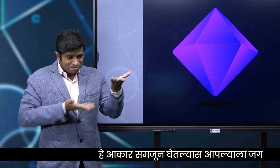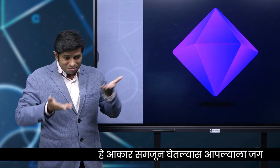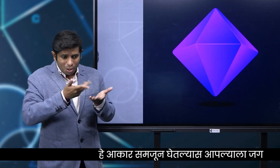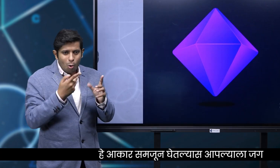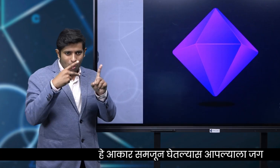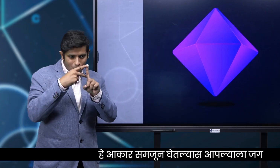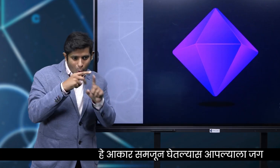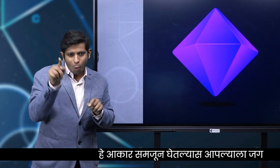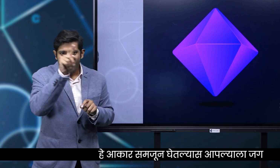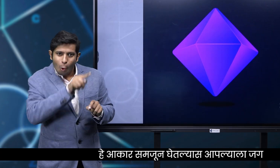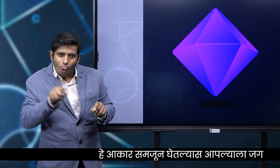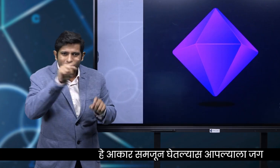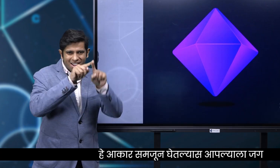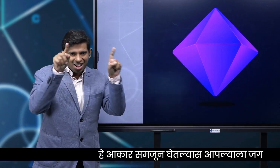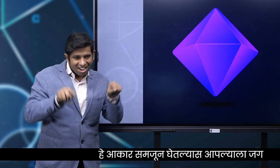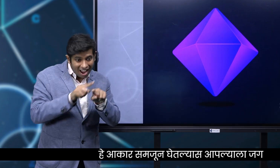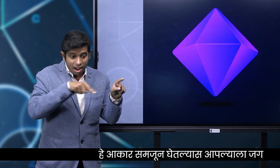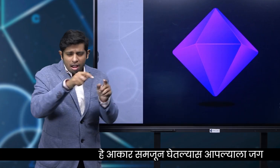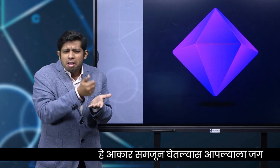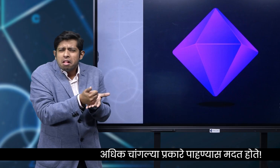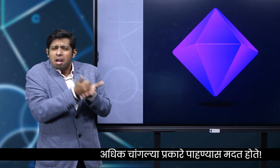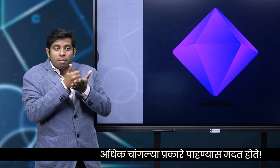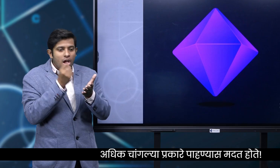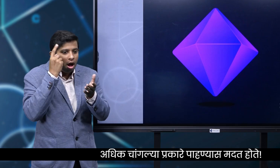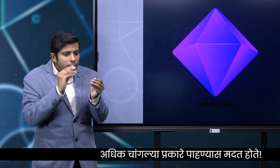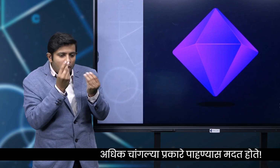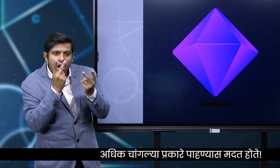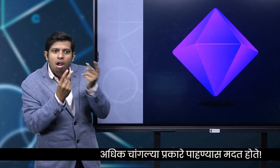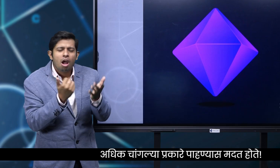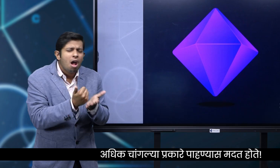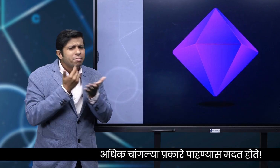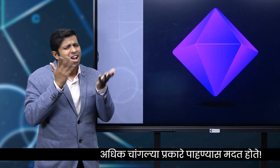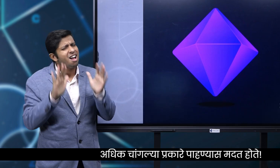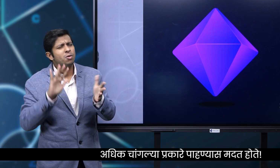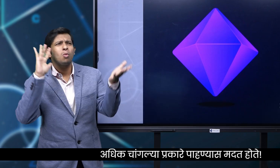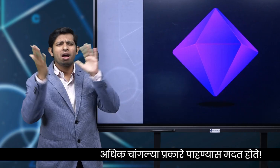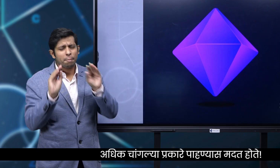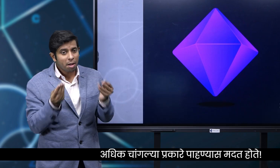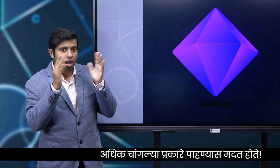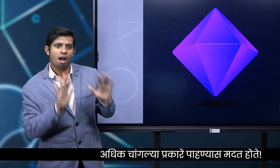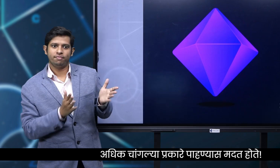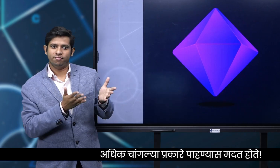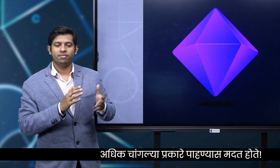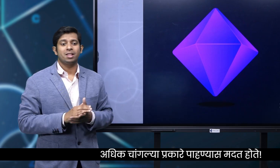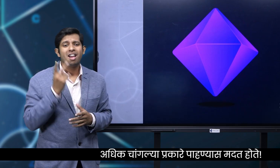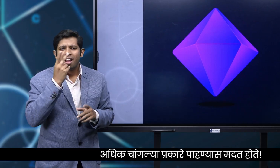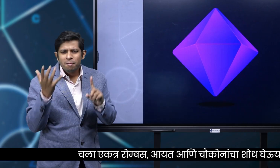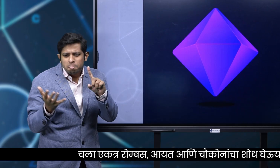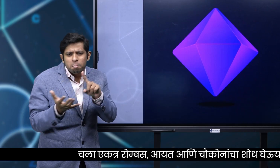हे आकार समजून घेतल्यास आपल्याला जग अधिक चांगल्या प्रकारे पाहण्यास मदत होते.